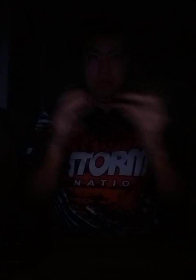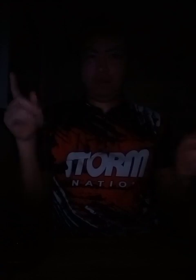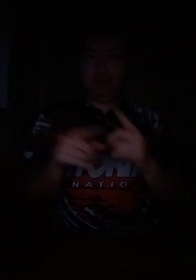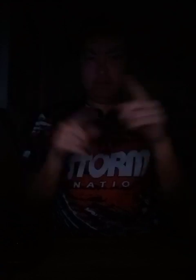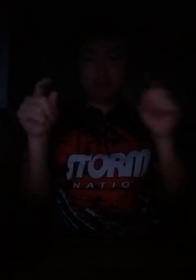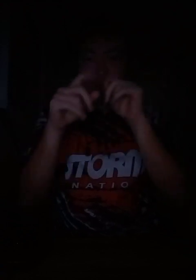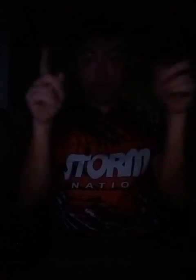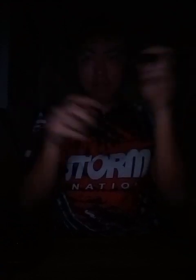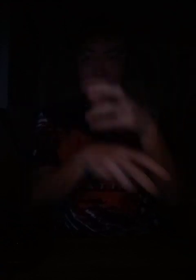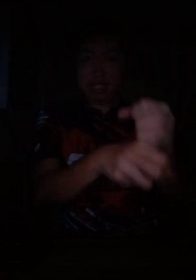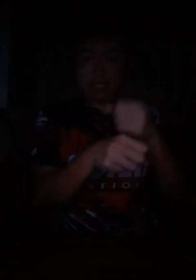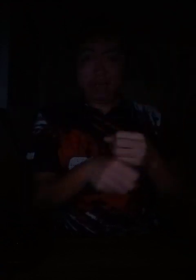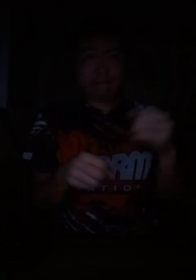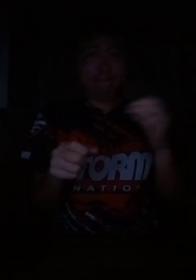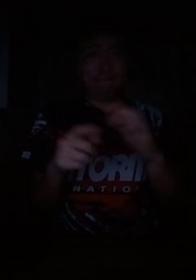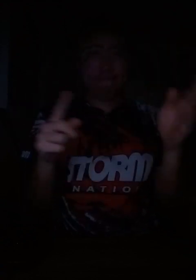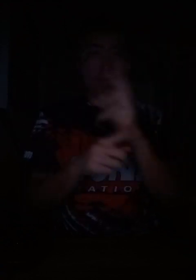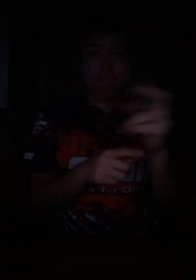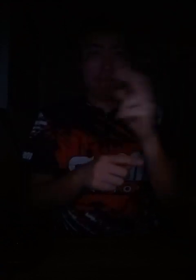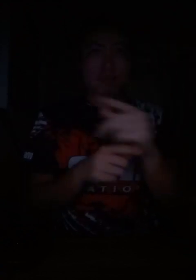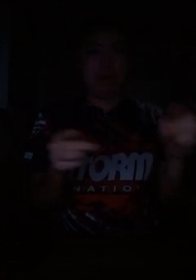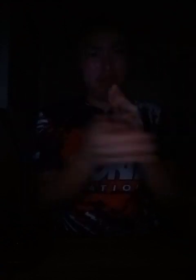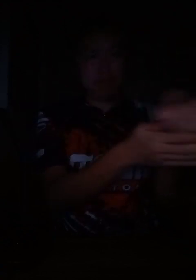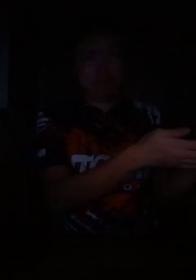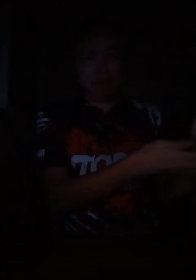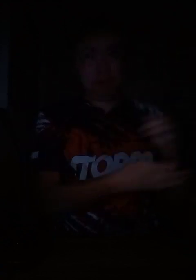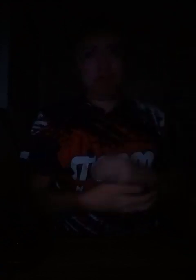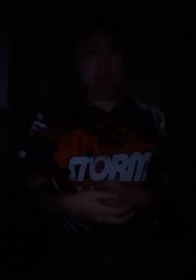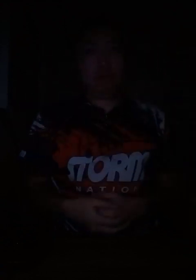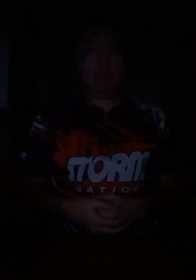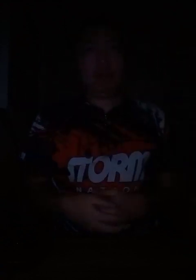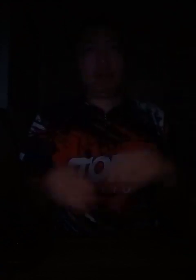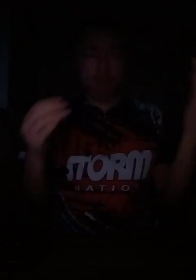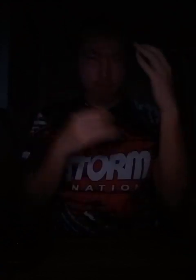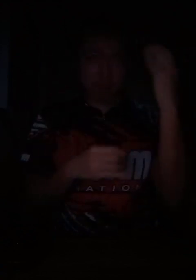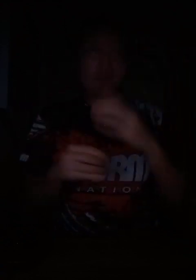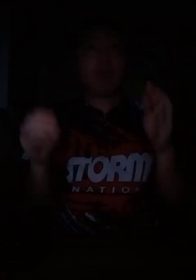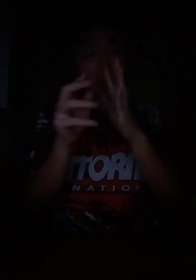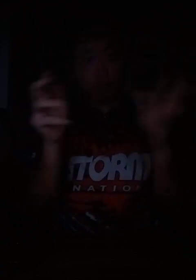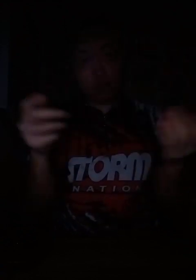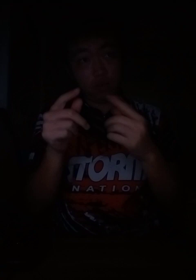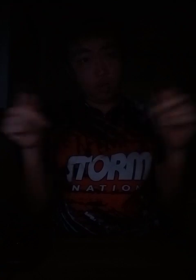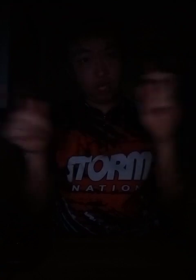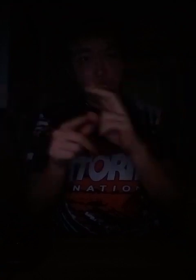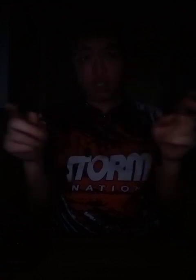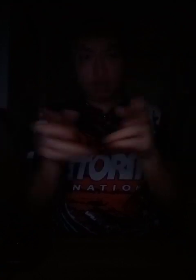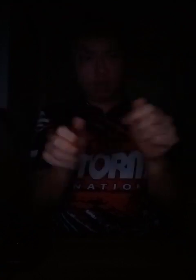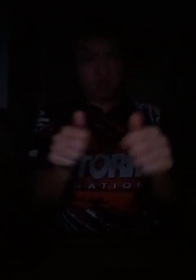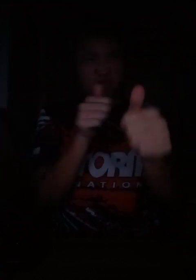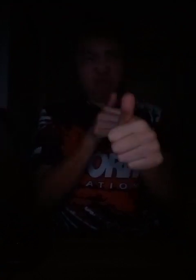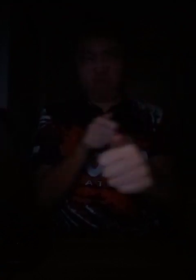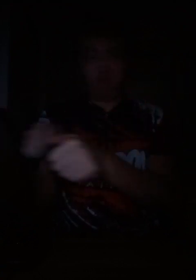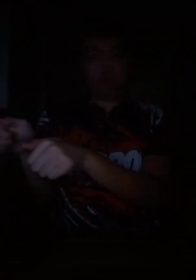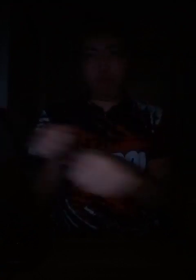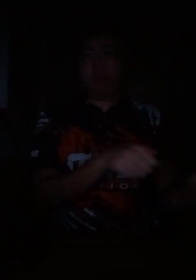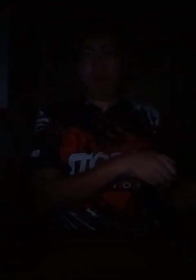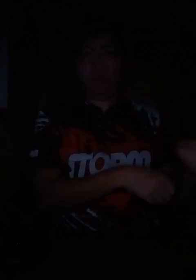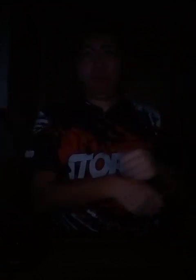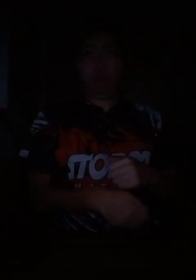소방 호스를 잡고 불이 난 차량으로 다가갑니다. 남성은 불이 난 차량 곳곳에 물줄기를 쏘아댑니다. 어젯밤